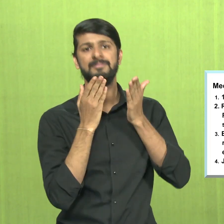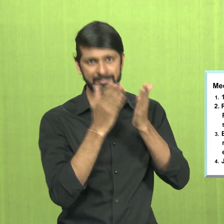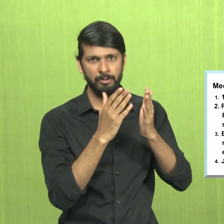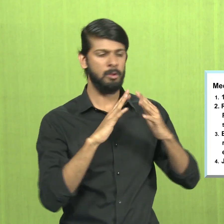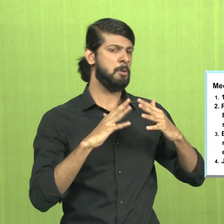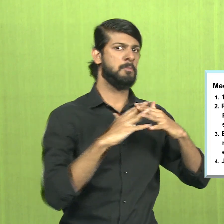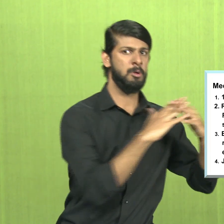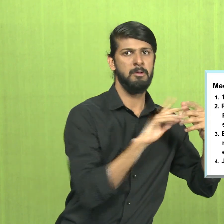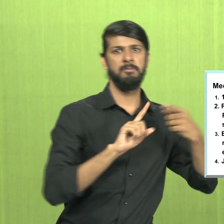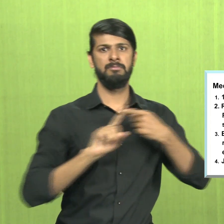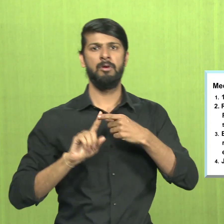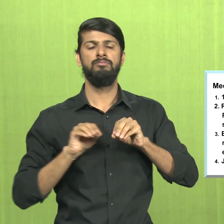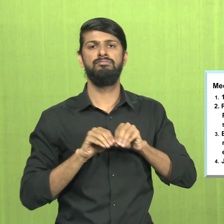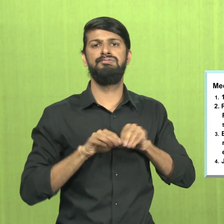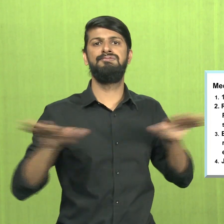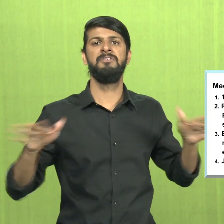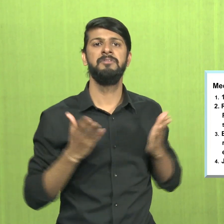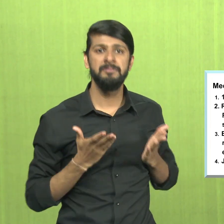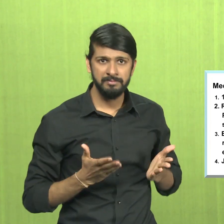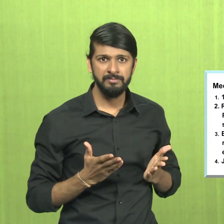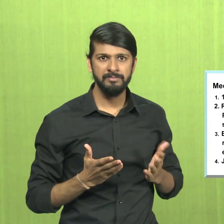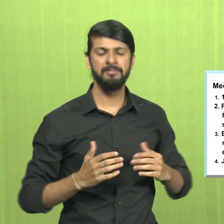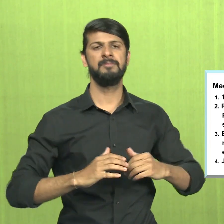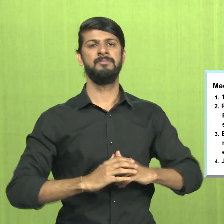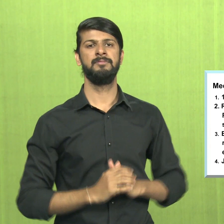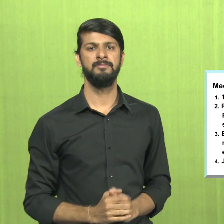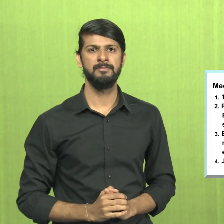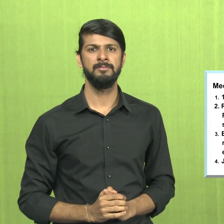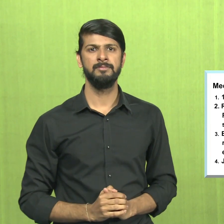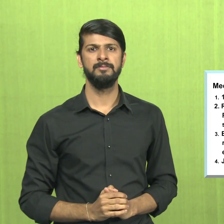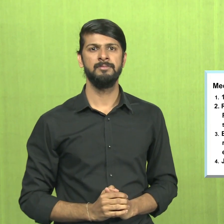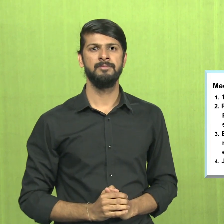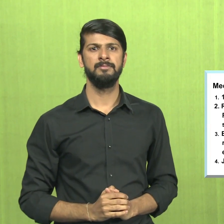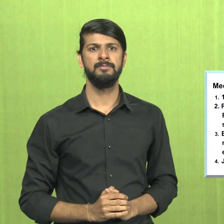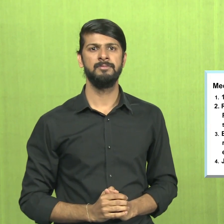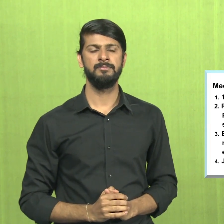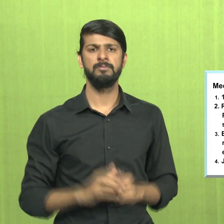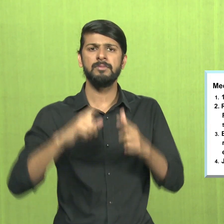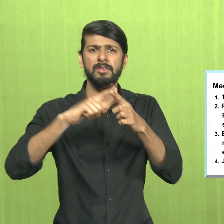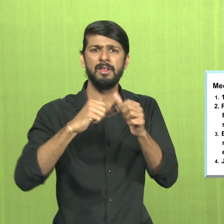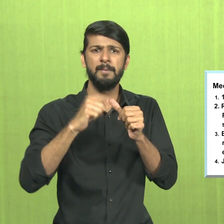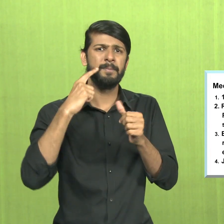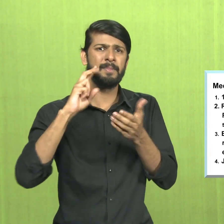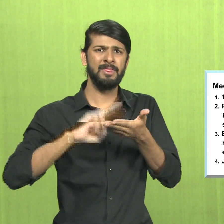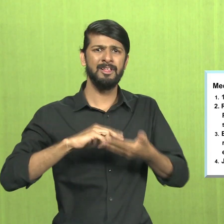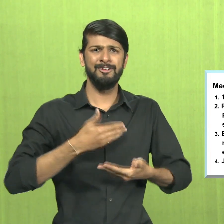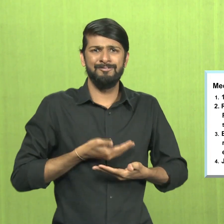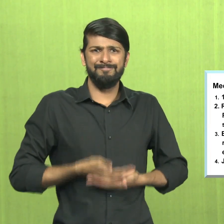209 अर्थ है डिफरेंट रिलिजन साउथ है डिफरेंटली एबल्ड बुद्धिस्म एंड जैनिज्म टुक वेस्टर्न एंड ईस्टर्न